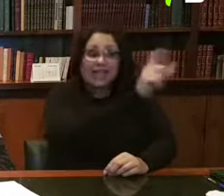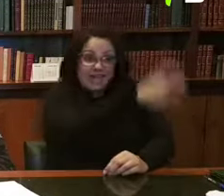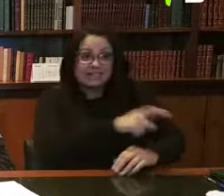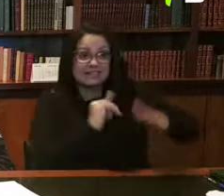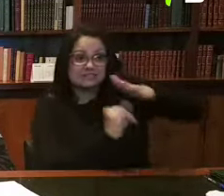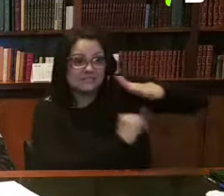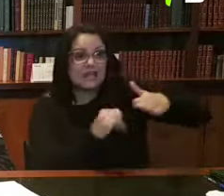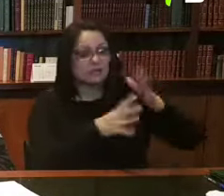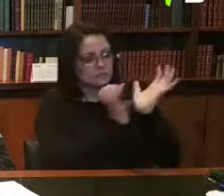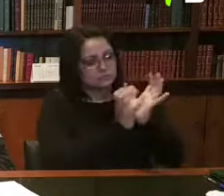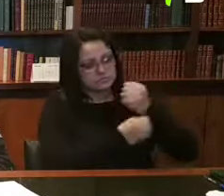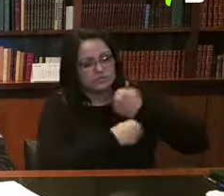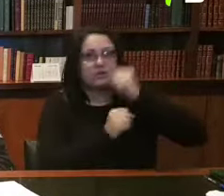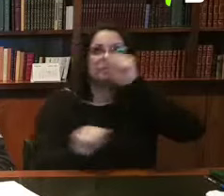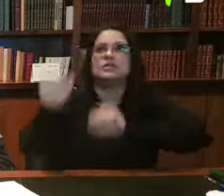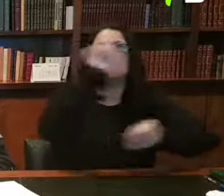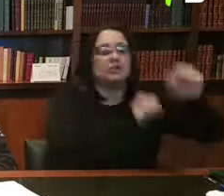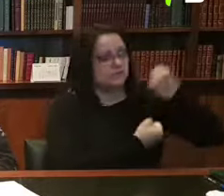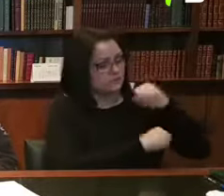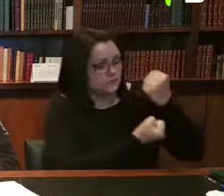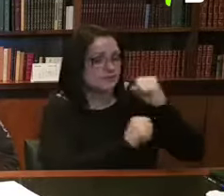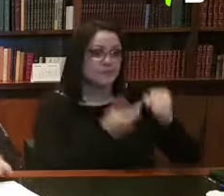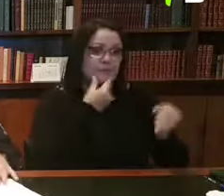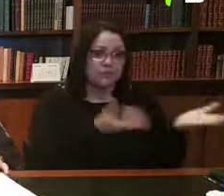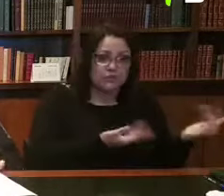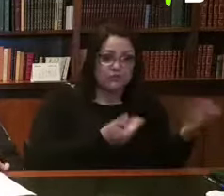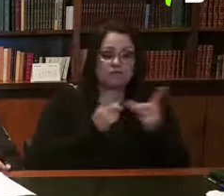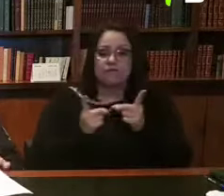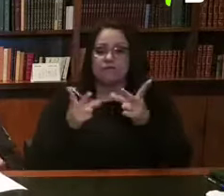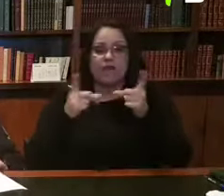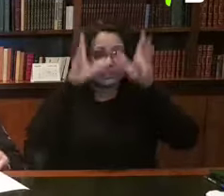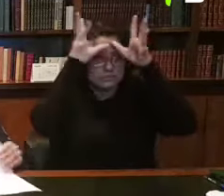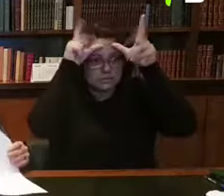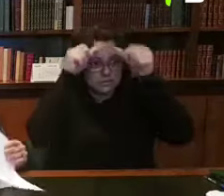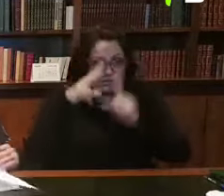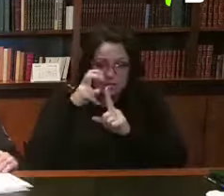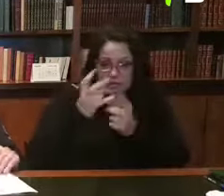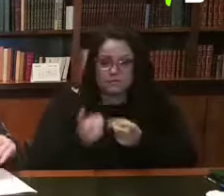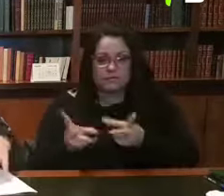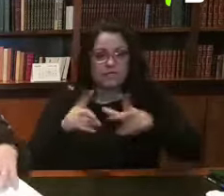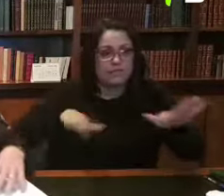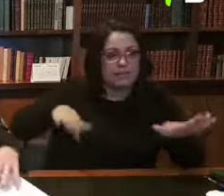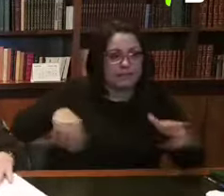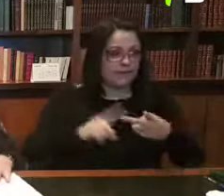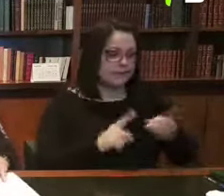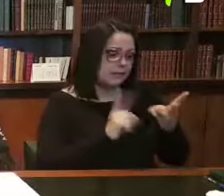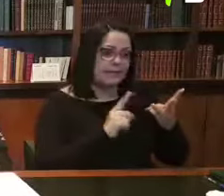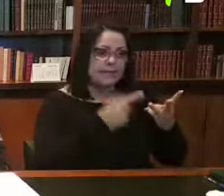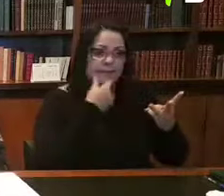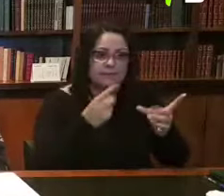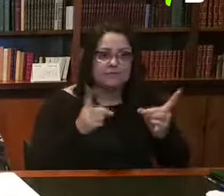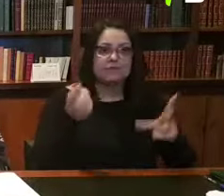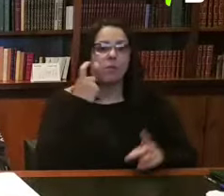era o a faxineira era o garoto na praia que vende refrigerante era o menino que vende bala no